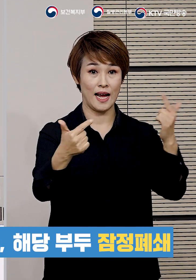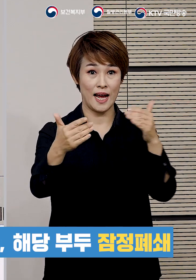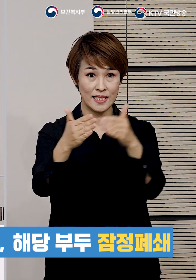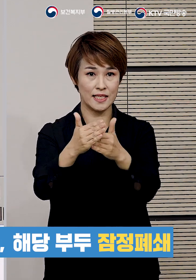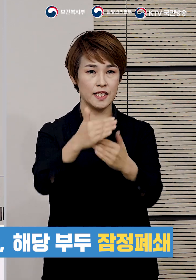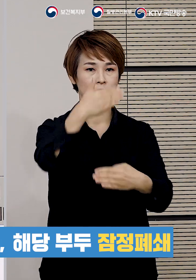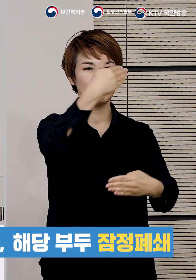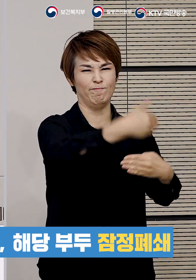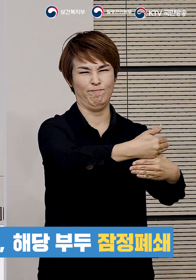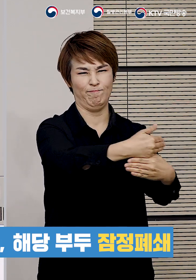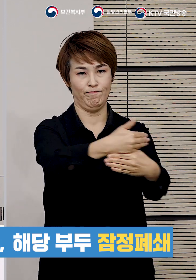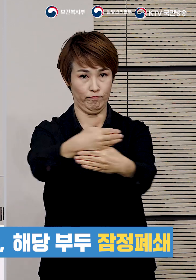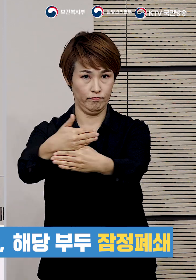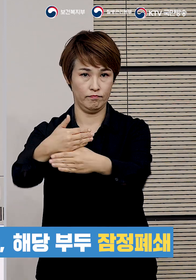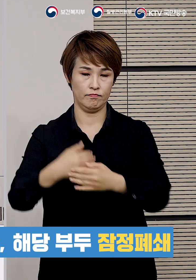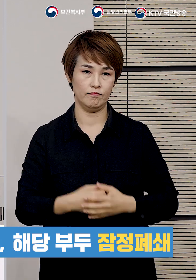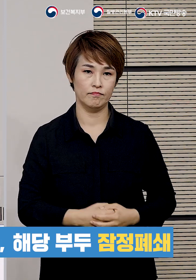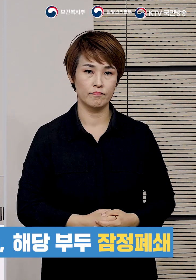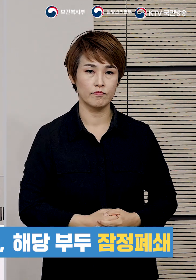잠정 폐쇄키로 하였습니다.